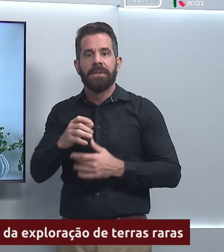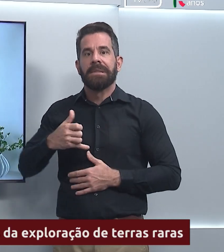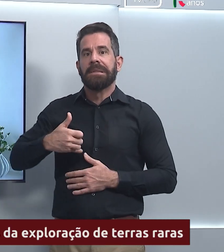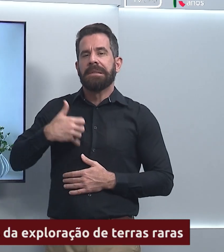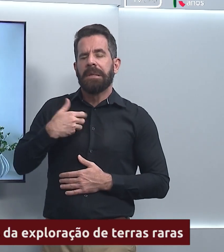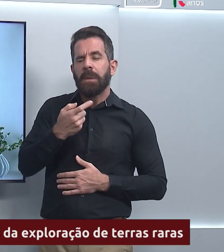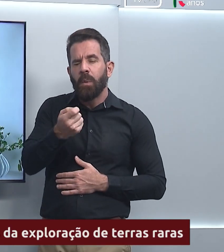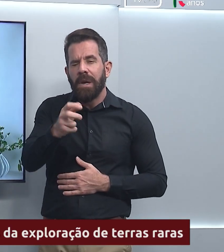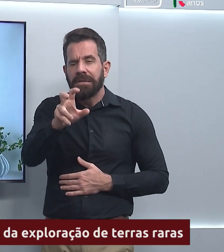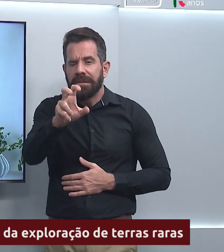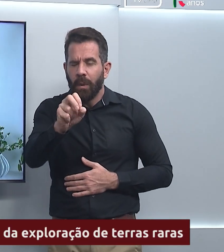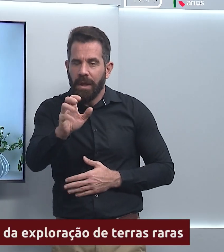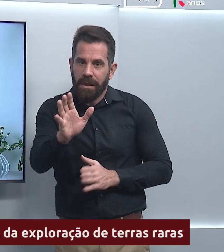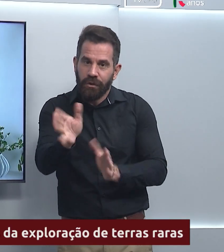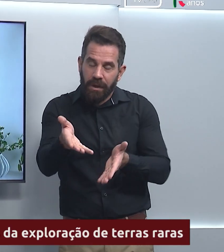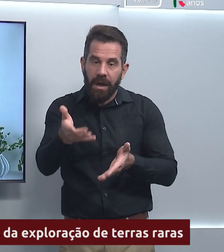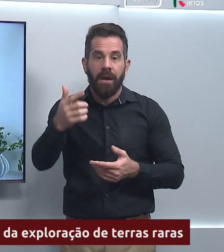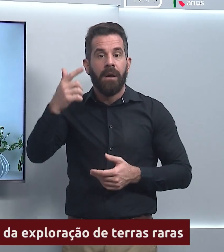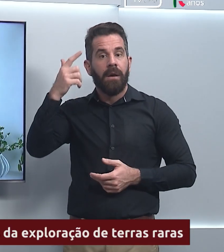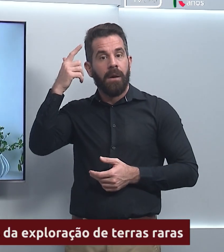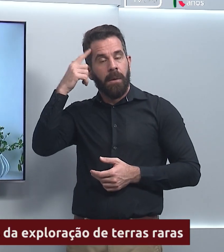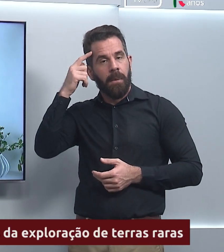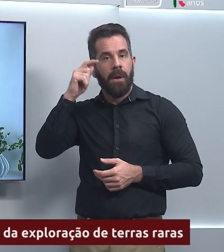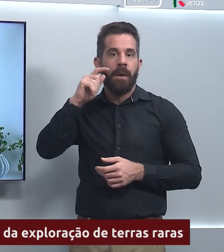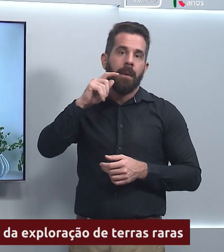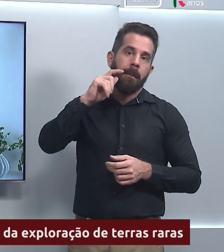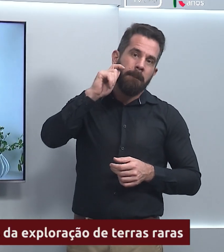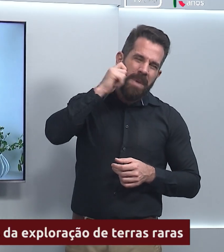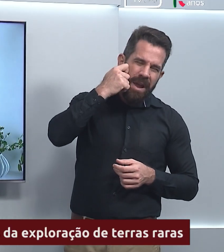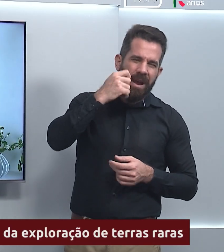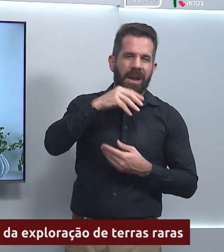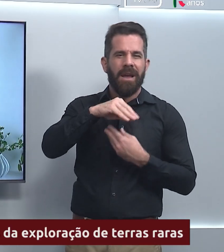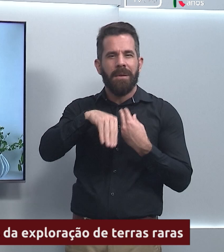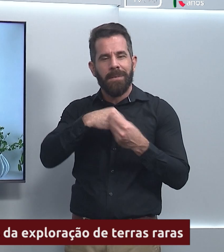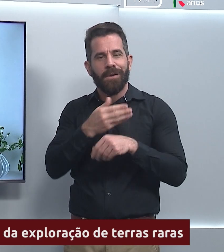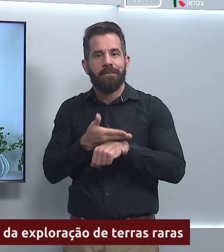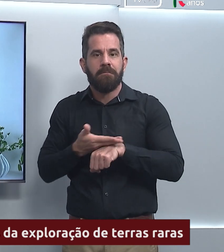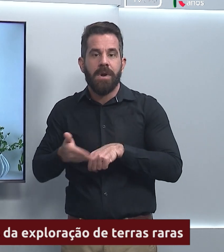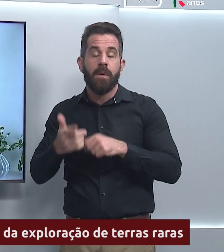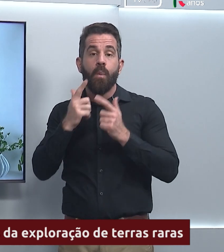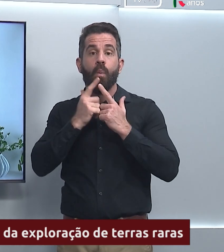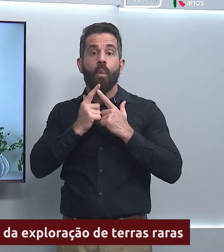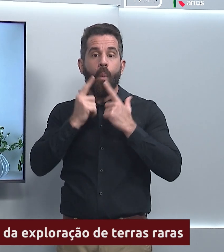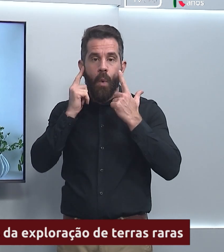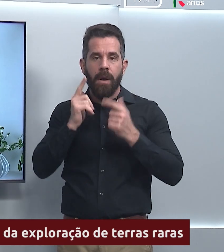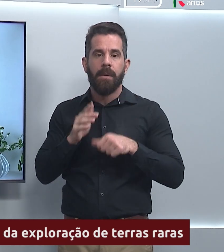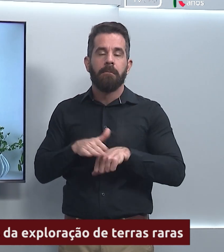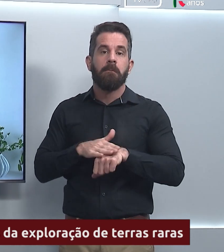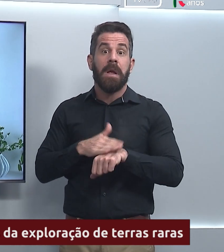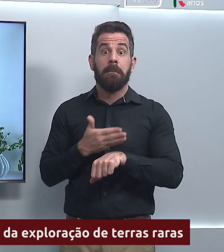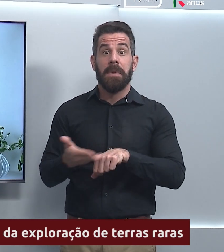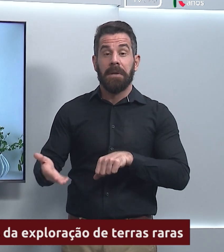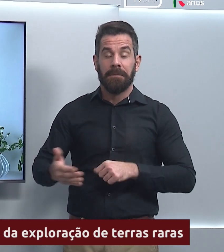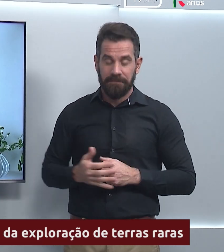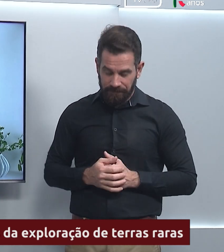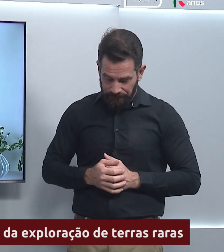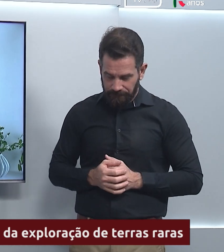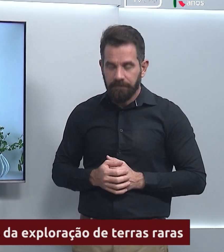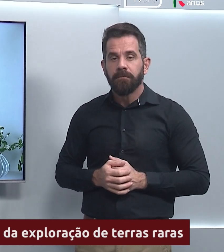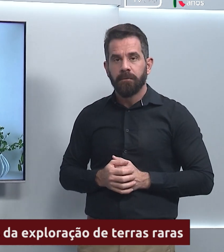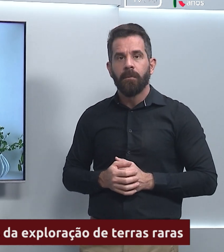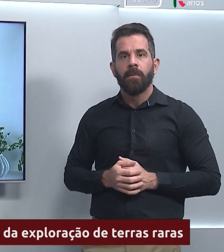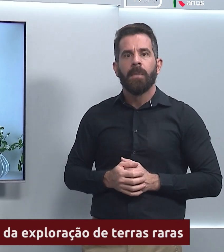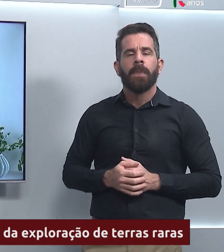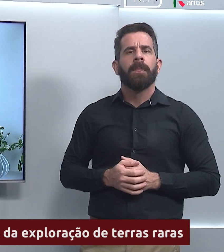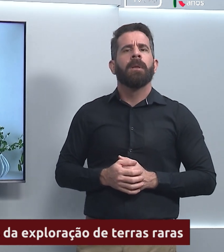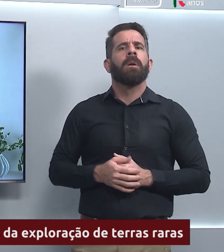quase 50 anos, de cabelos pretos e grisalhos, sem barba e de pele branca. Bom, para a gente